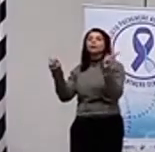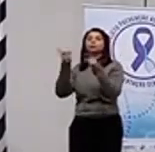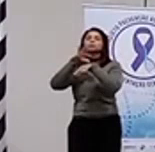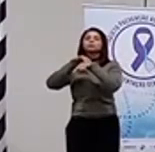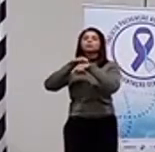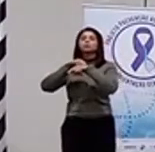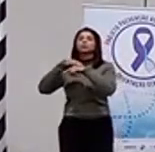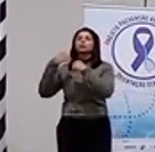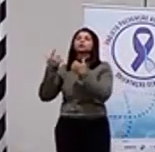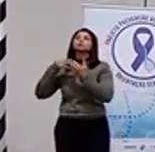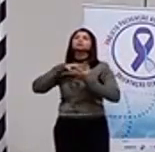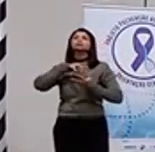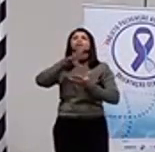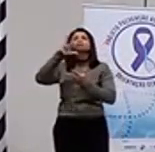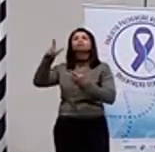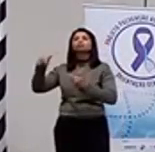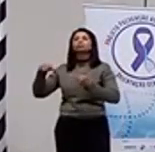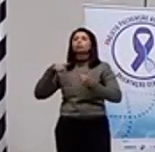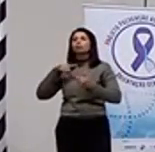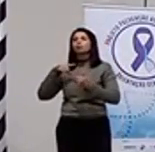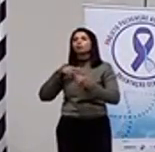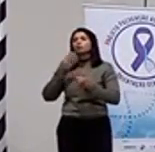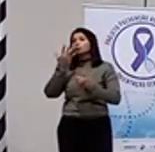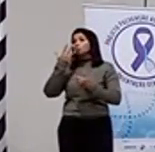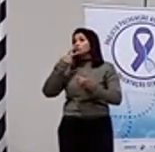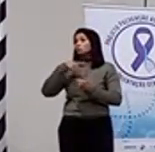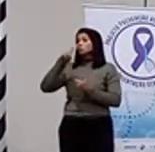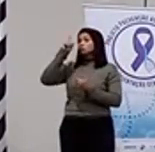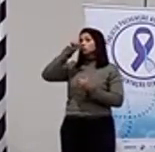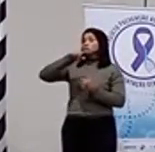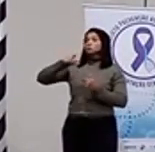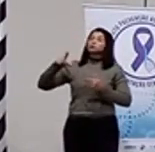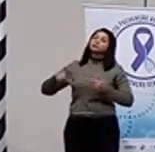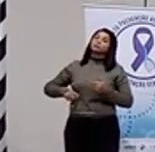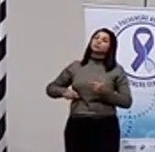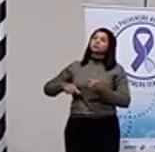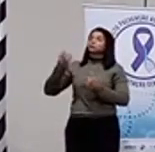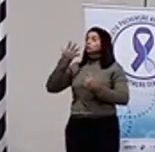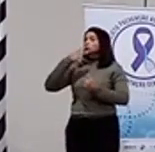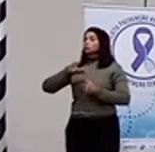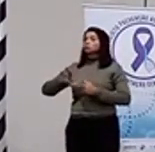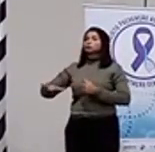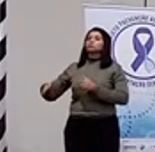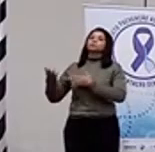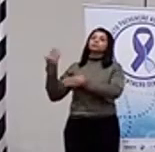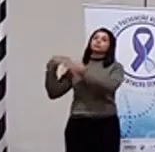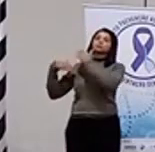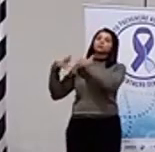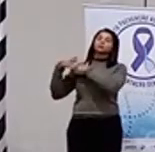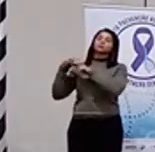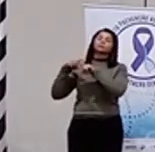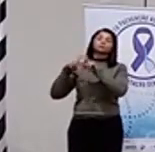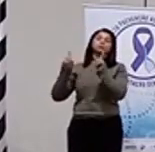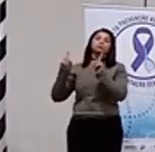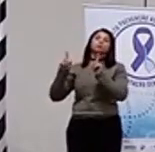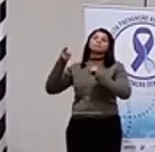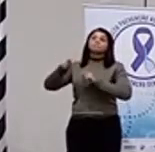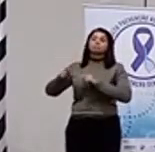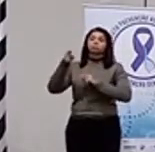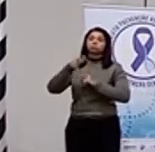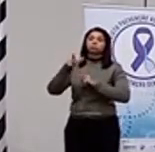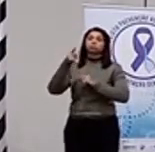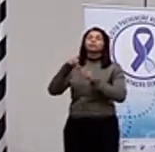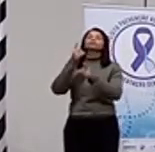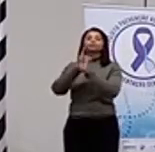apresentação mais dramática na infância, não é incomum você ter mais crianças apresentando, mas mais e mais a gente descobre adultos